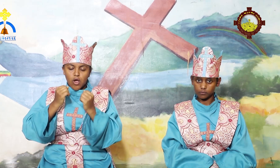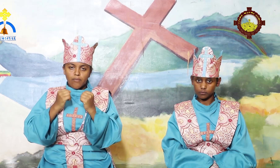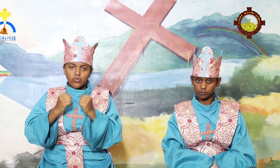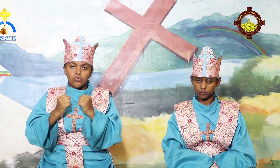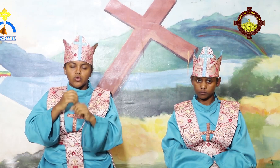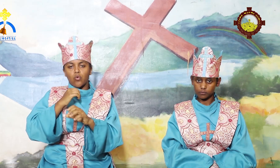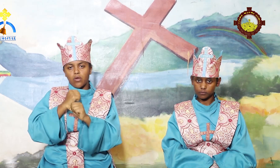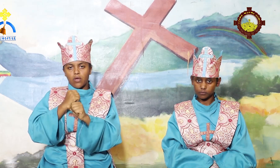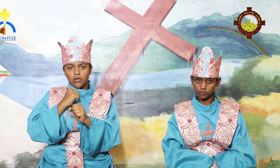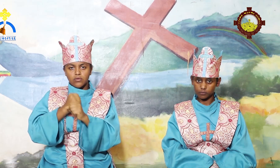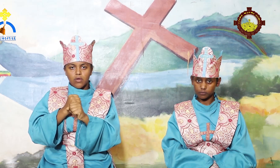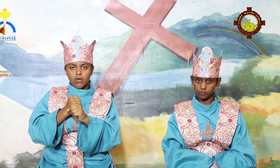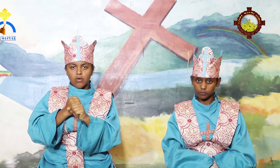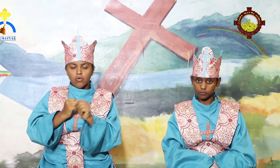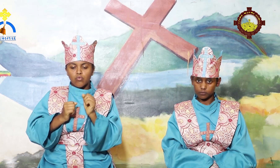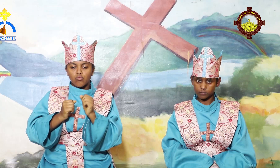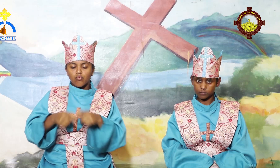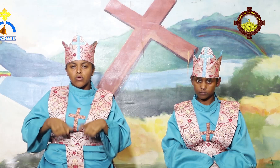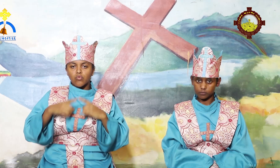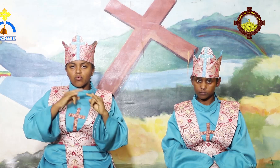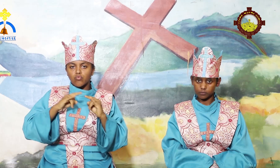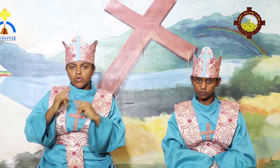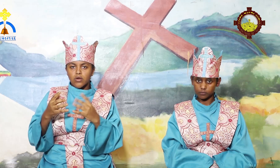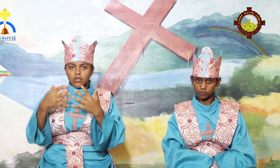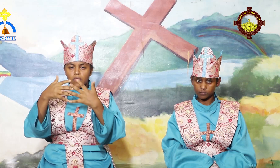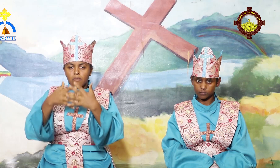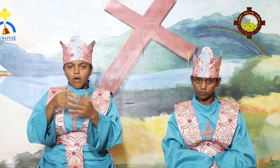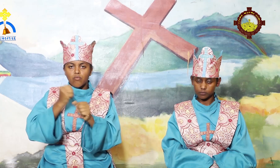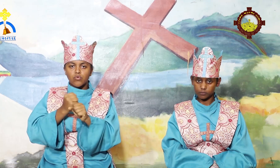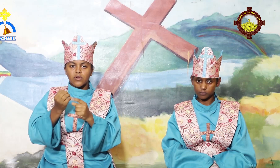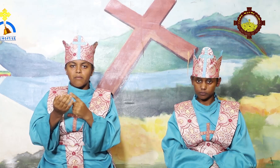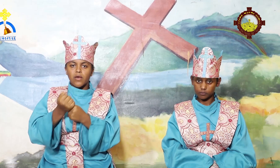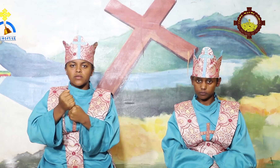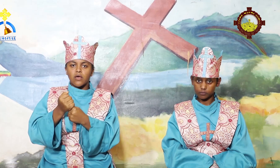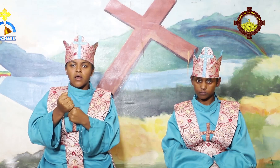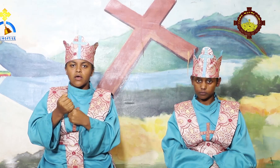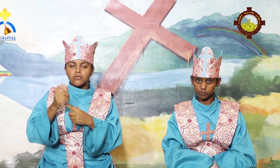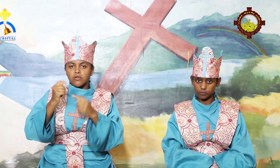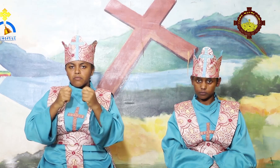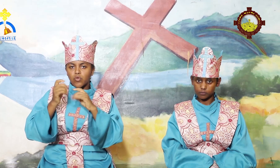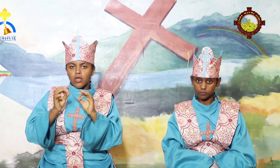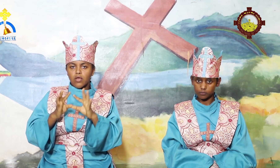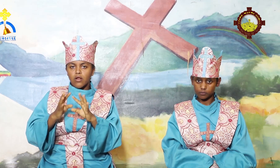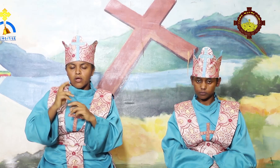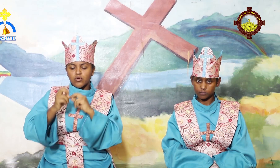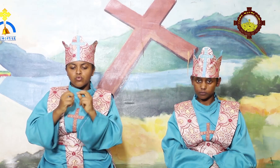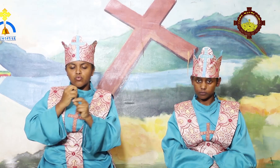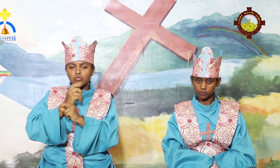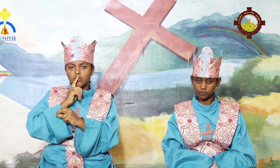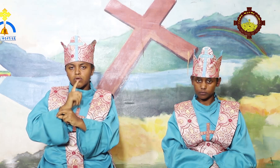በአቅማቸውና በችሎታቸው እየሰሩ ይተዳደሩ ዘንድ ተባብሮ ሥራ ማስያዝን ወደር የሌላቸው ቸርነት